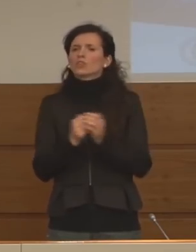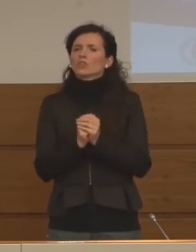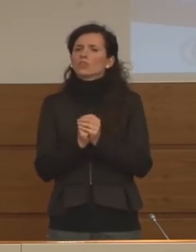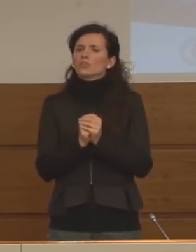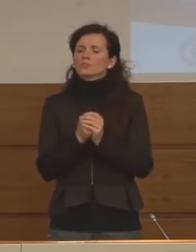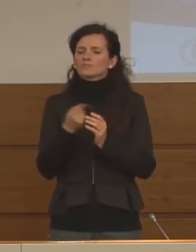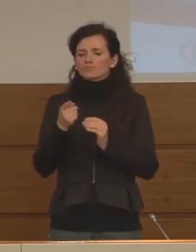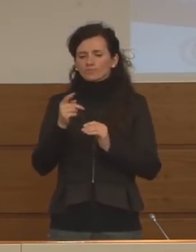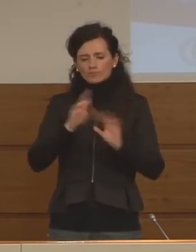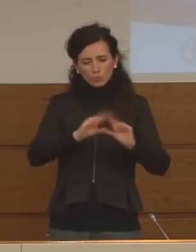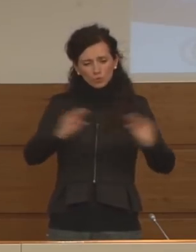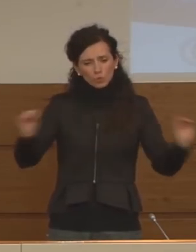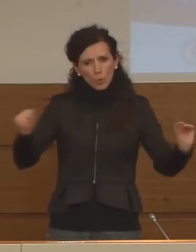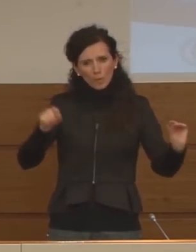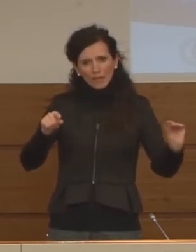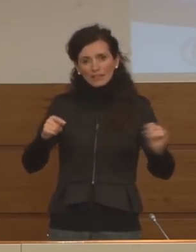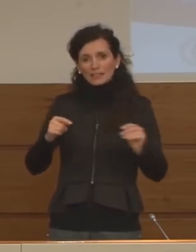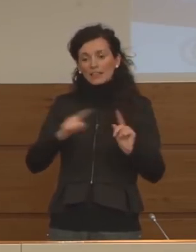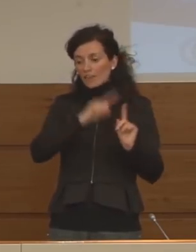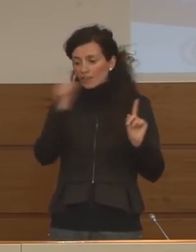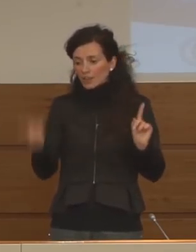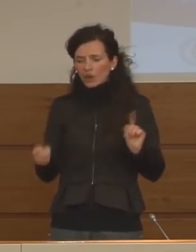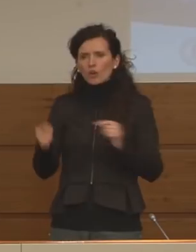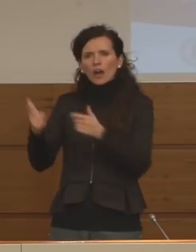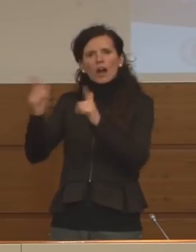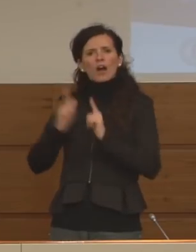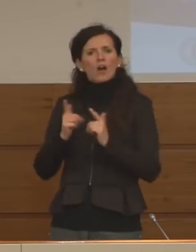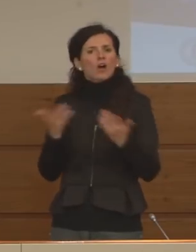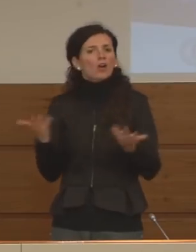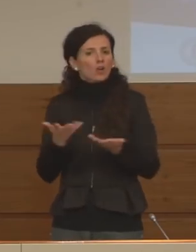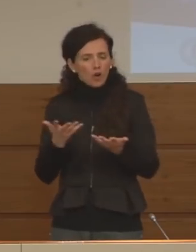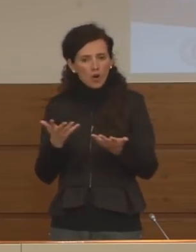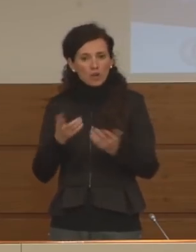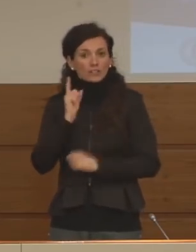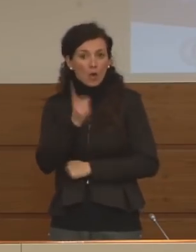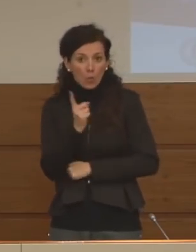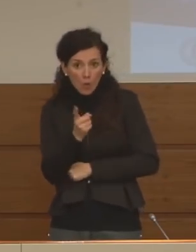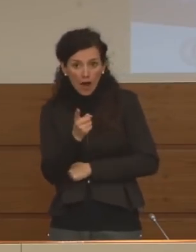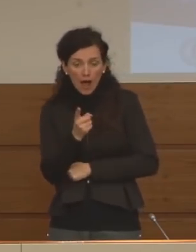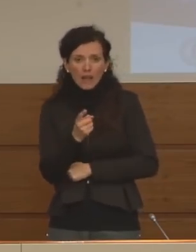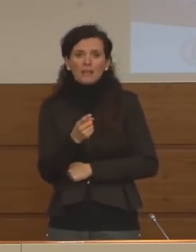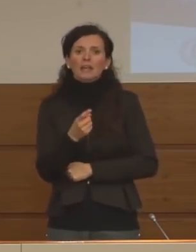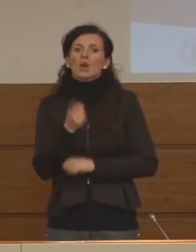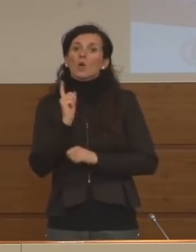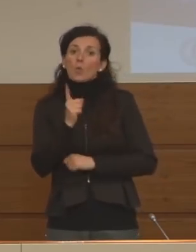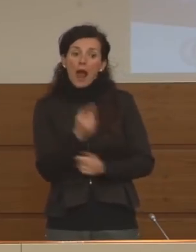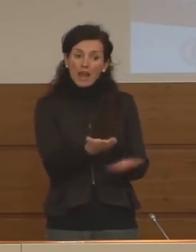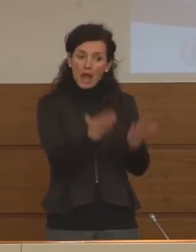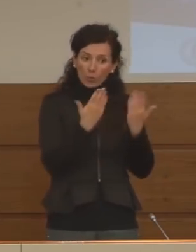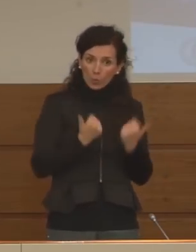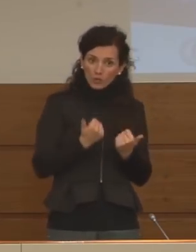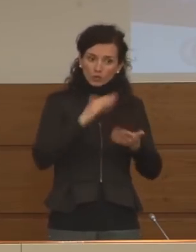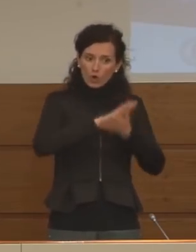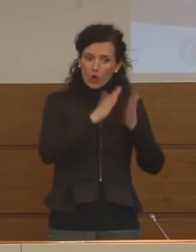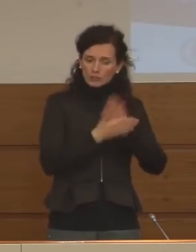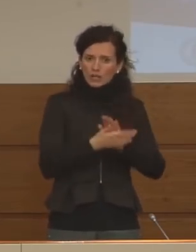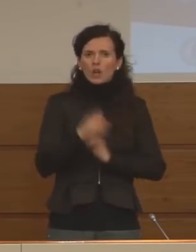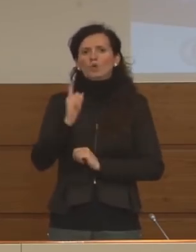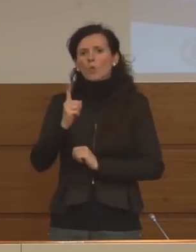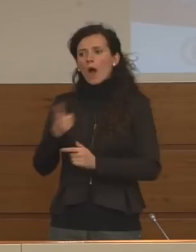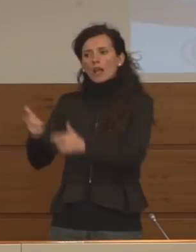che sono state ricevute fino ad oggi su quali di questi sono acquisti e dunque contratti quali invece